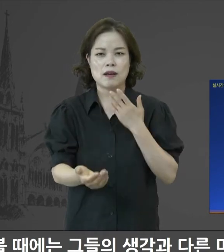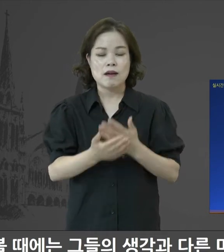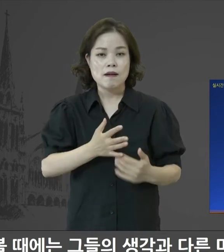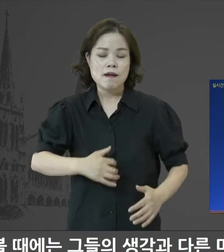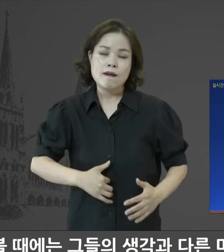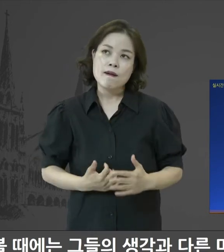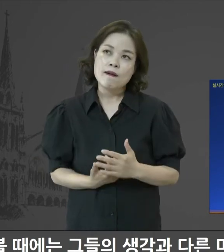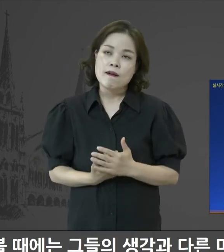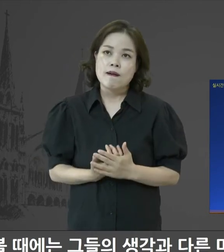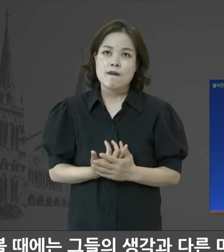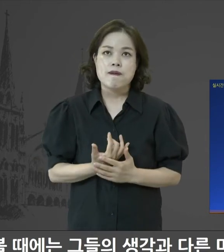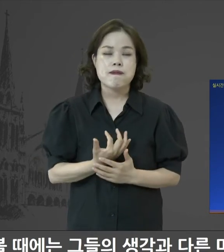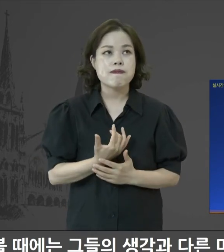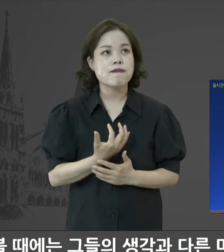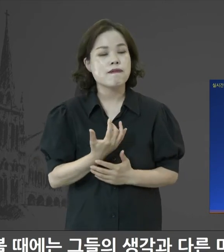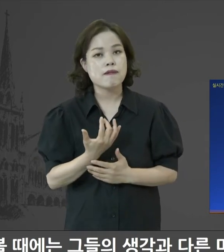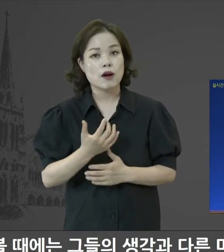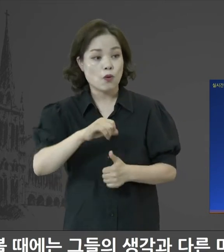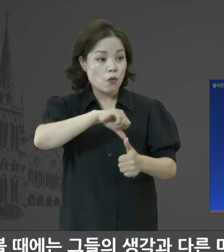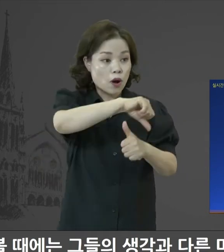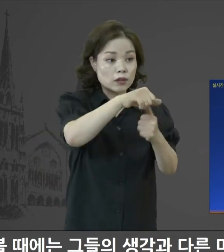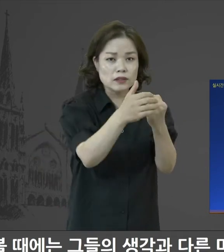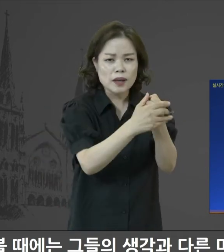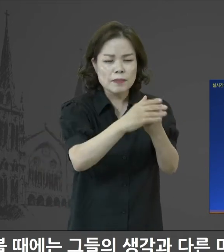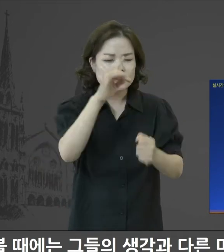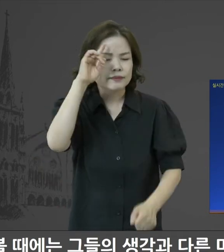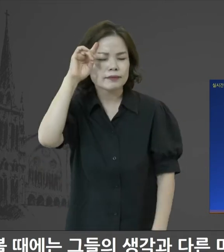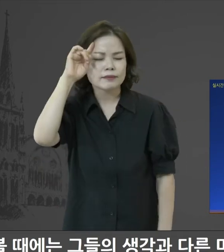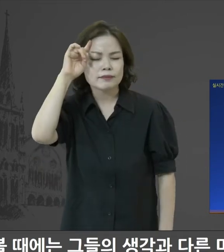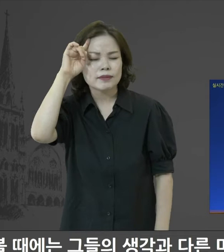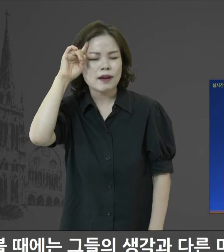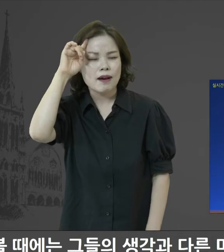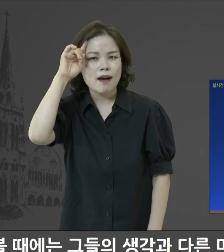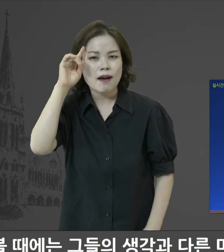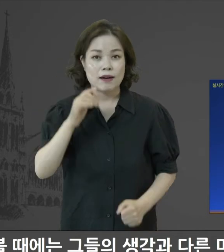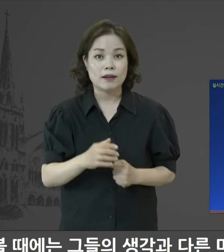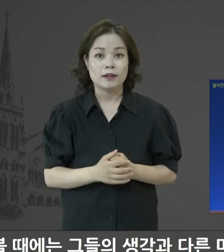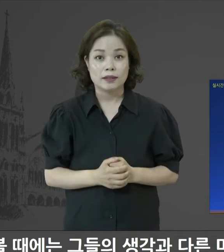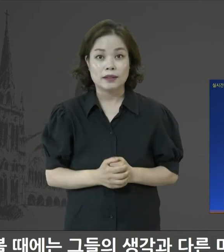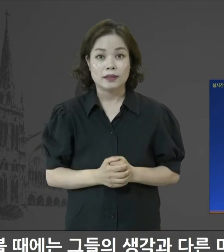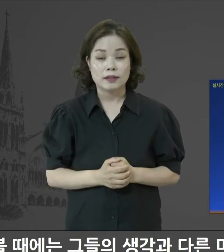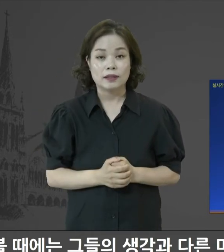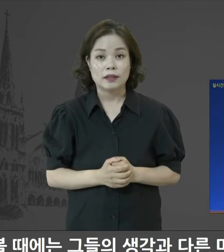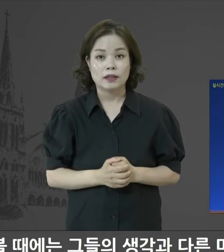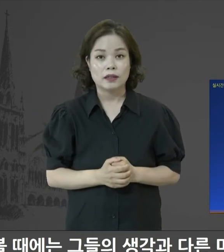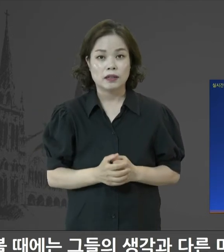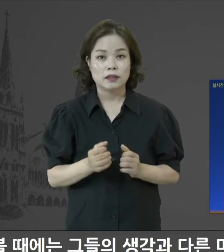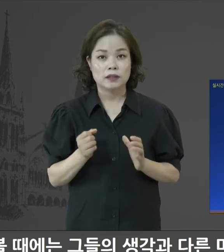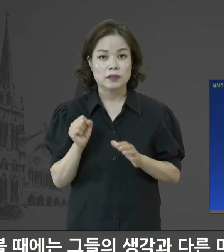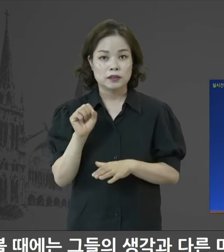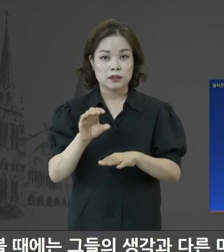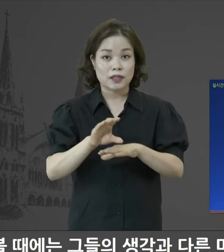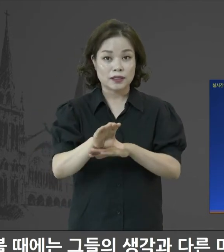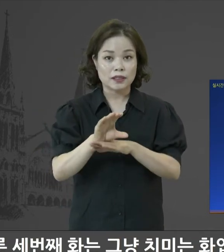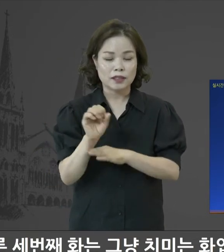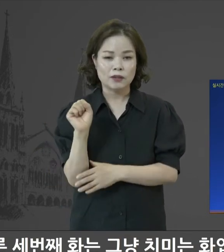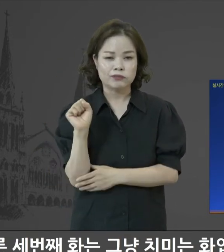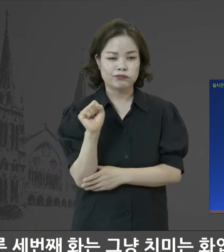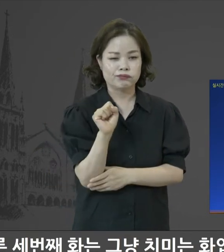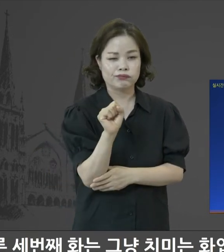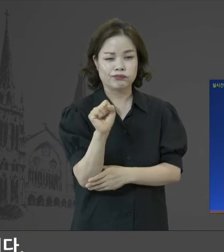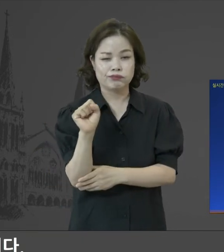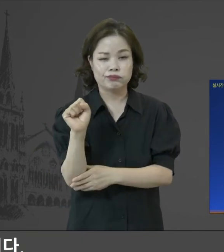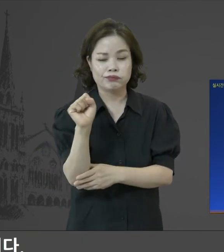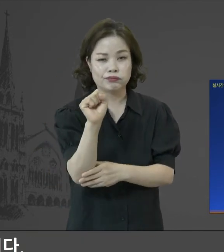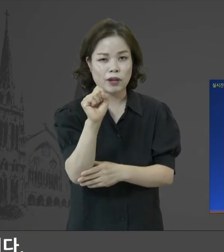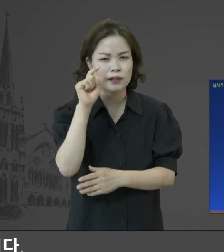겁니다. 환경이 나로 하여금 짜증나게 만드는 겁니다. 운전을 하다 보면 짜증나는 일들이